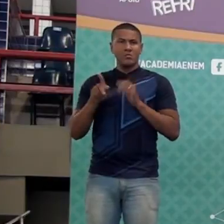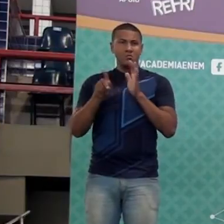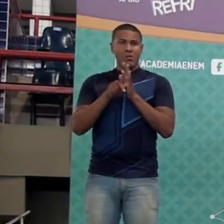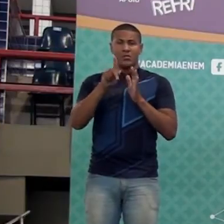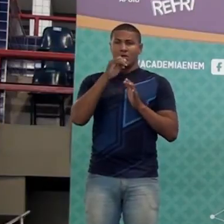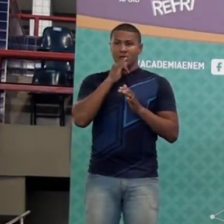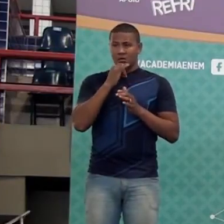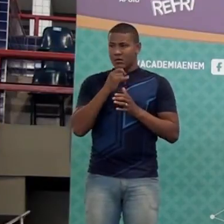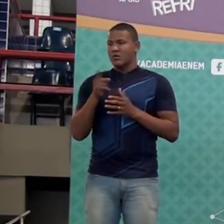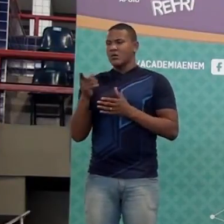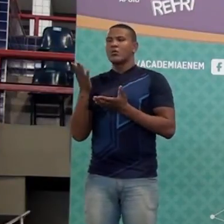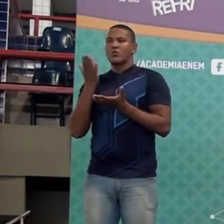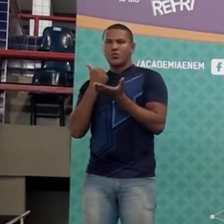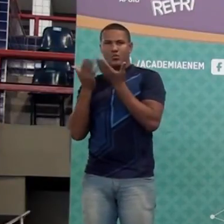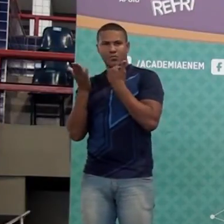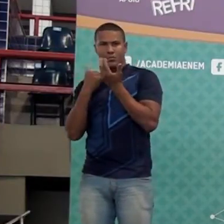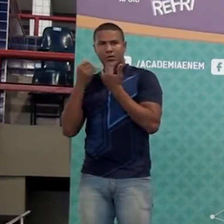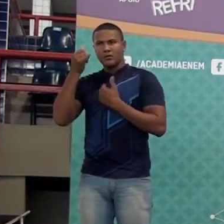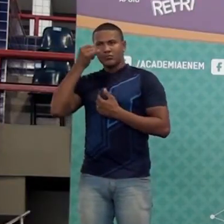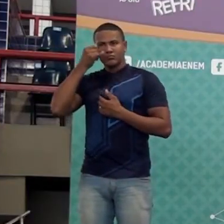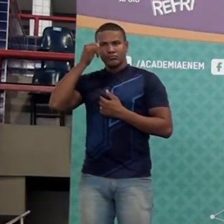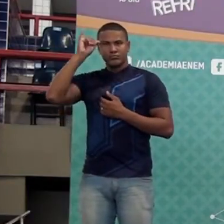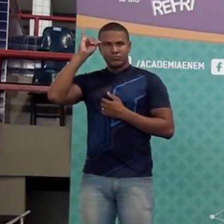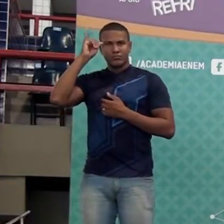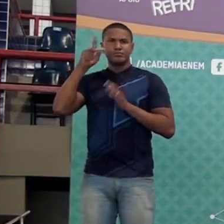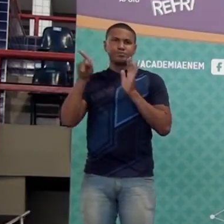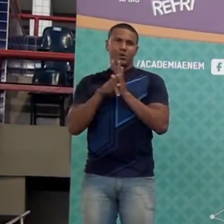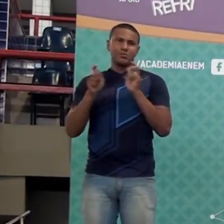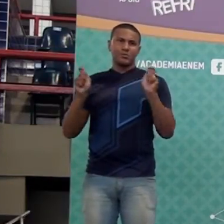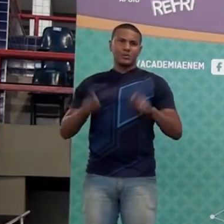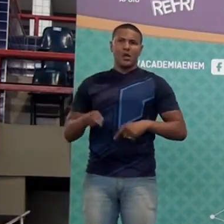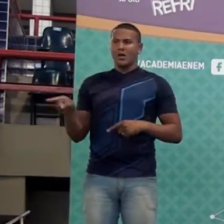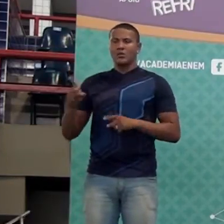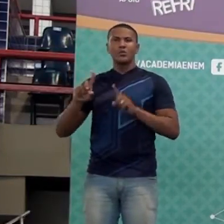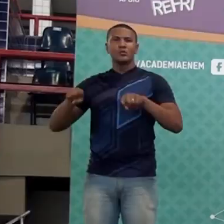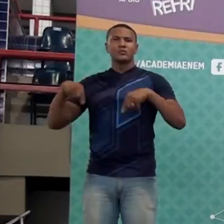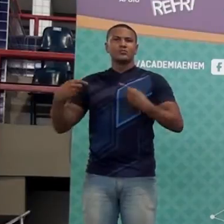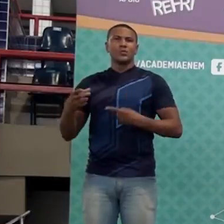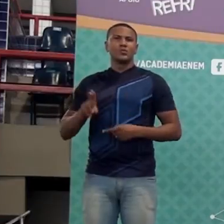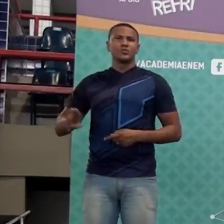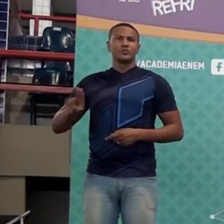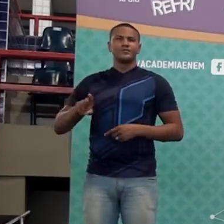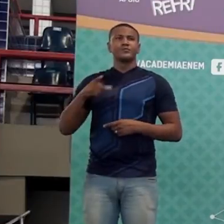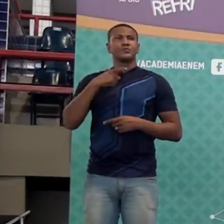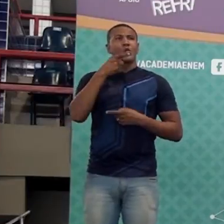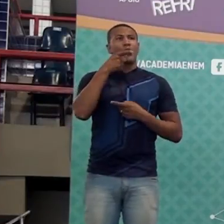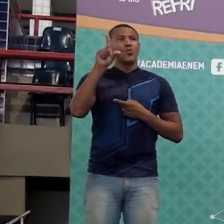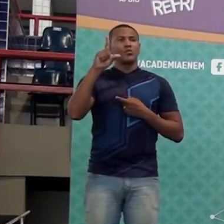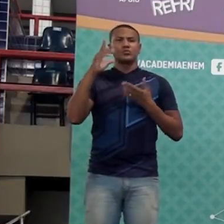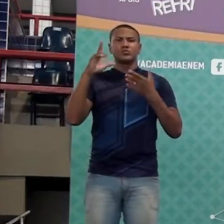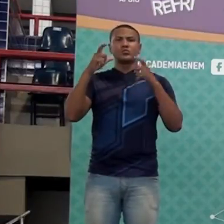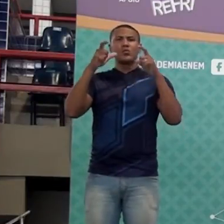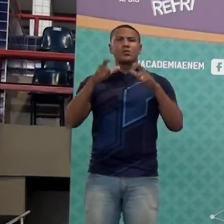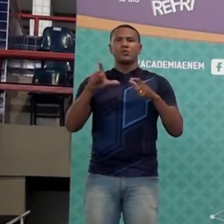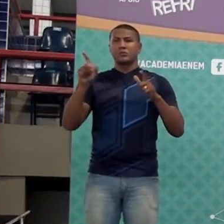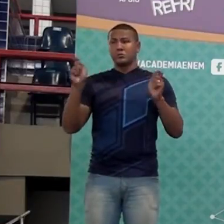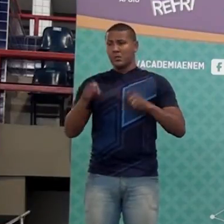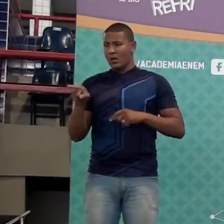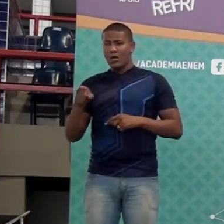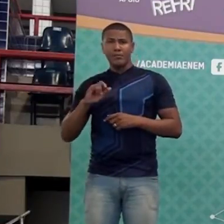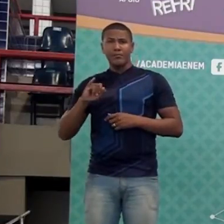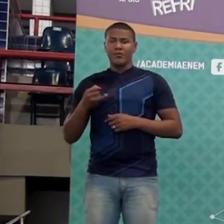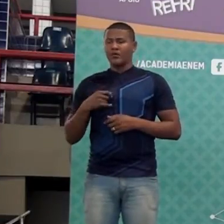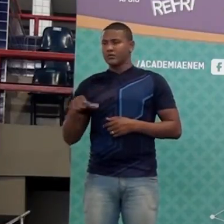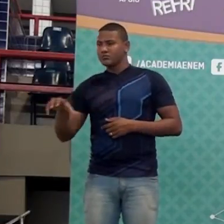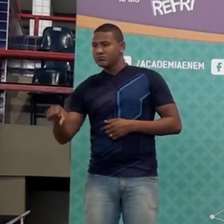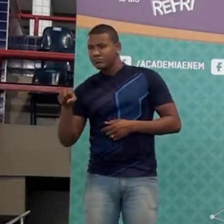gado. Reaproveita o resíduo. Em outros locais, o pessoal está aproveitando esses resíduos para fazer fertilizante para o